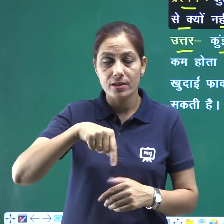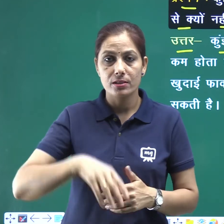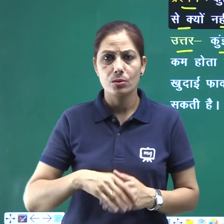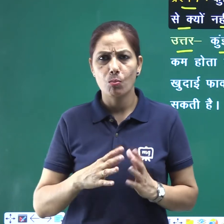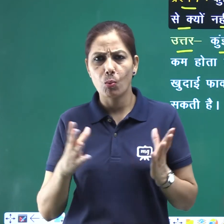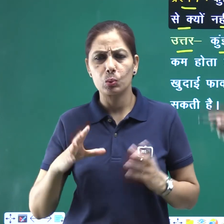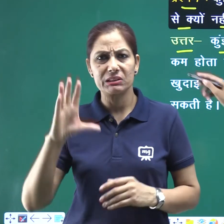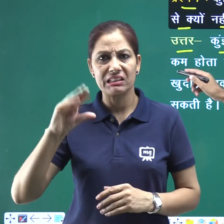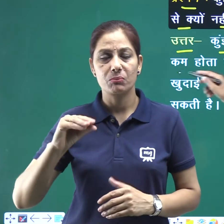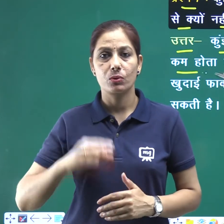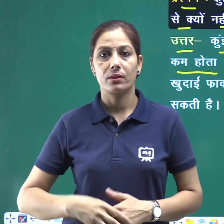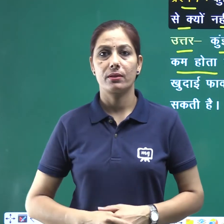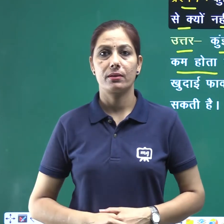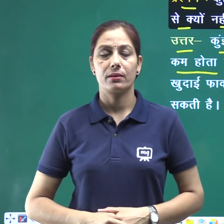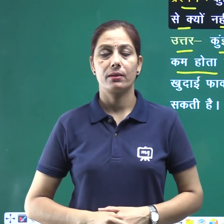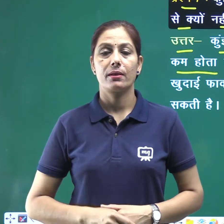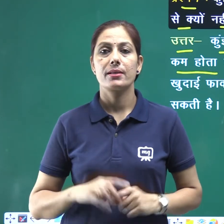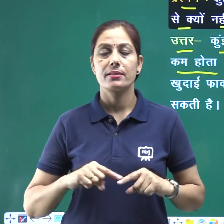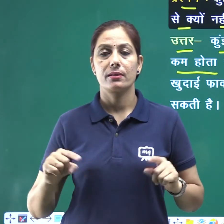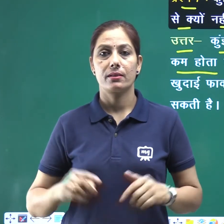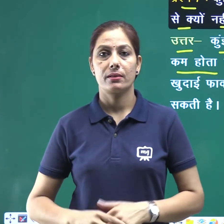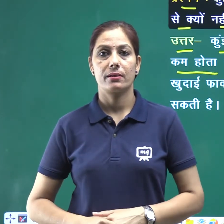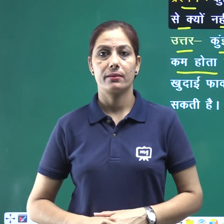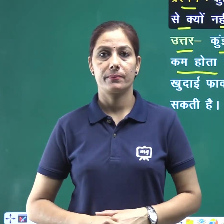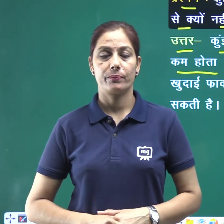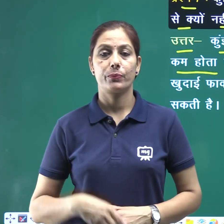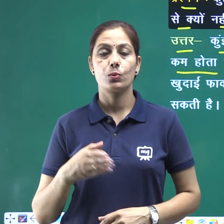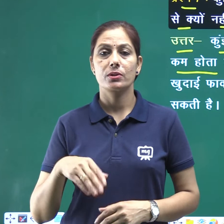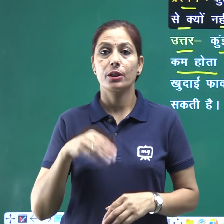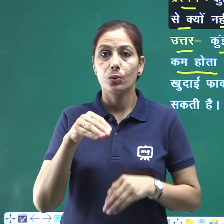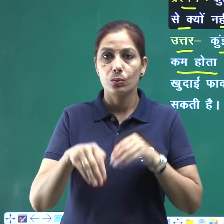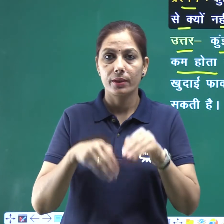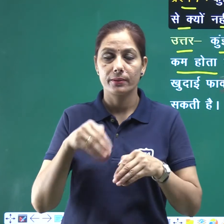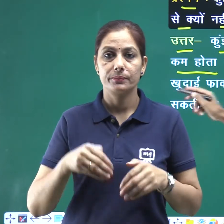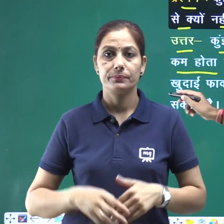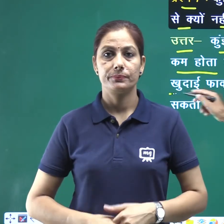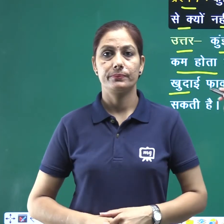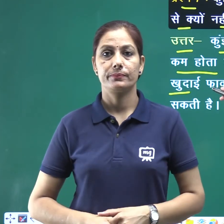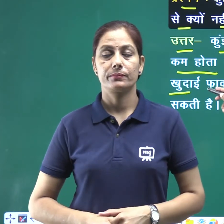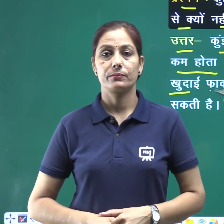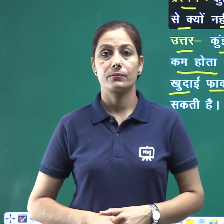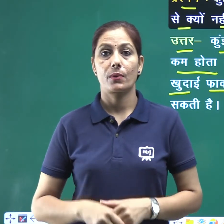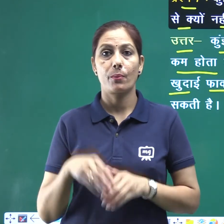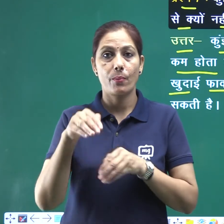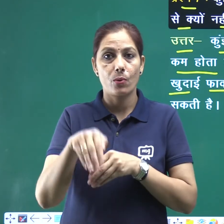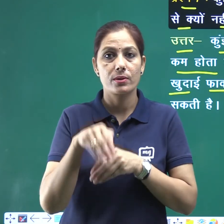बहुत कम होता है, इसलिए उसकी खुदाई फावड़े